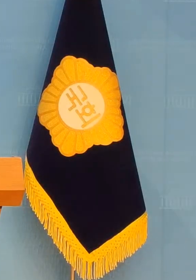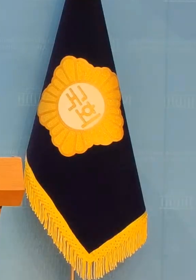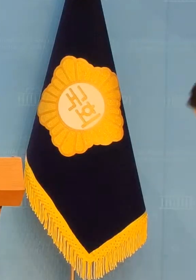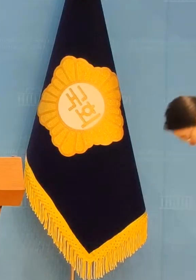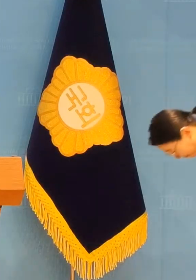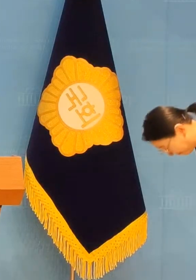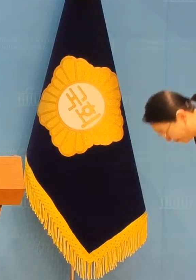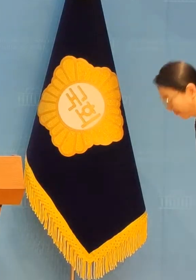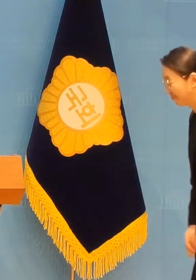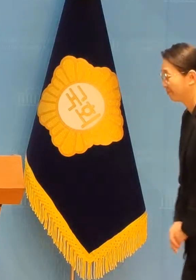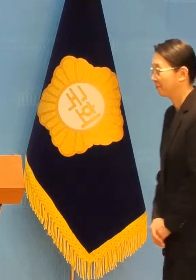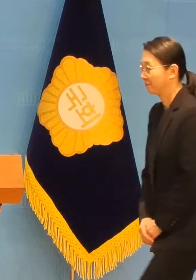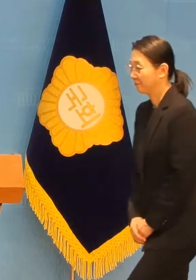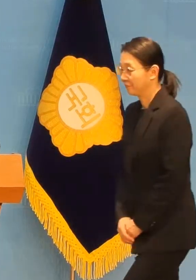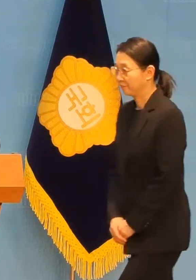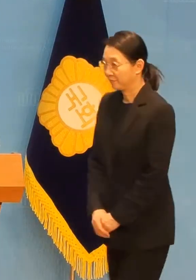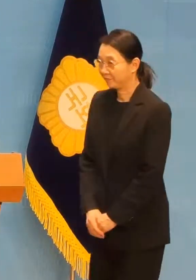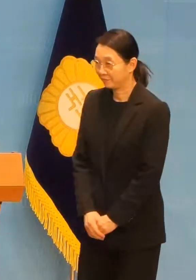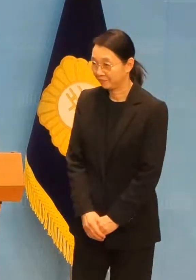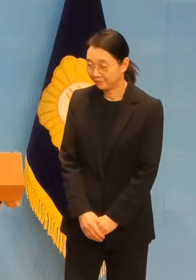안녕하세요. 잘 부탁합니다.